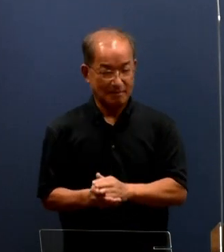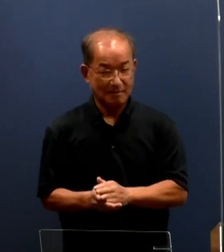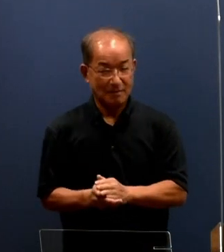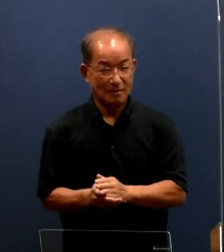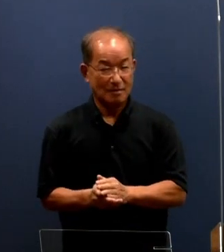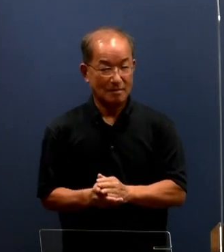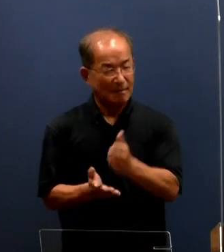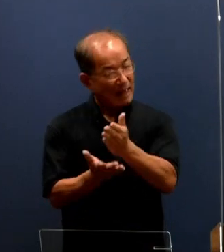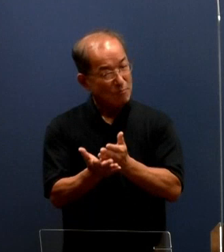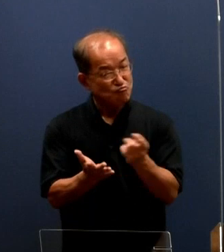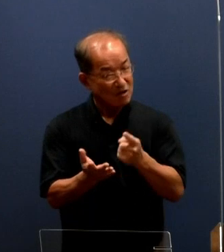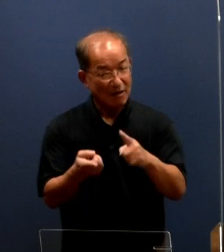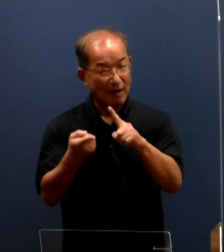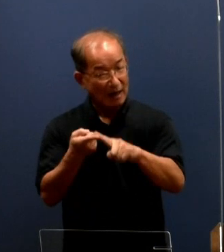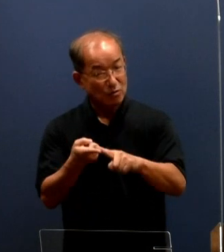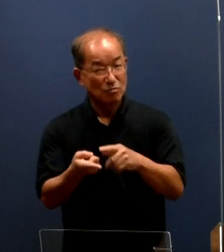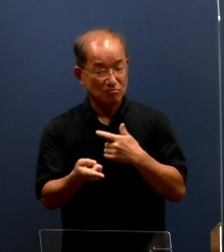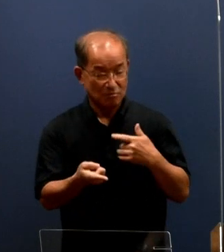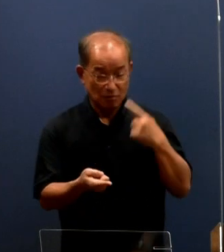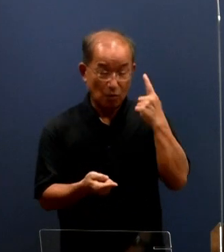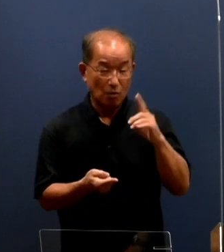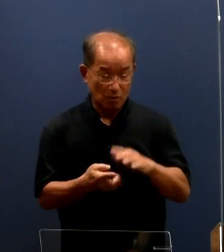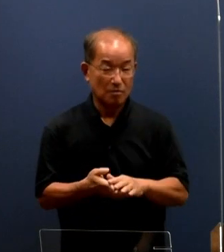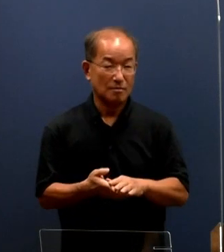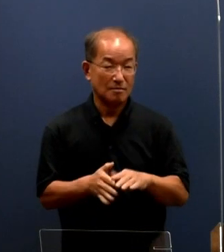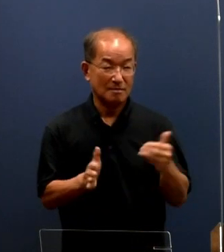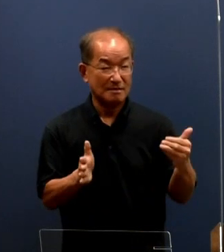まあでもそれは最後は確か